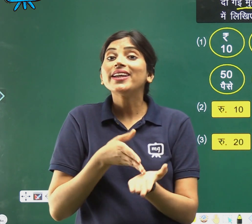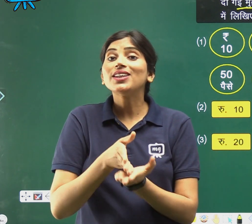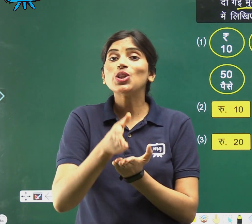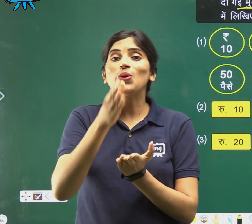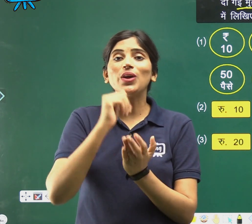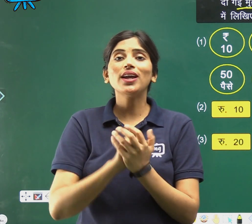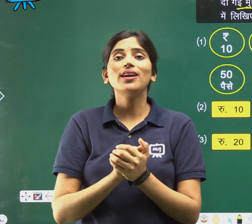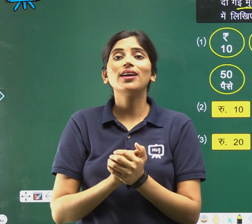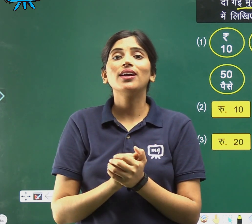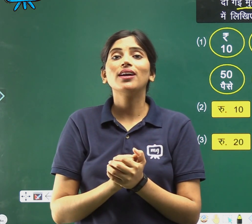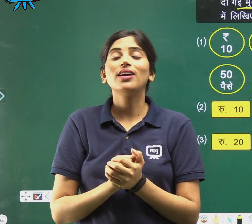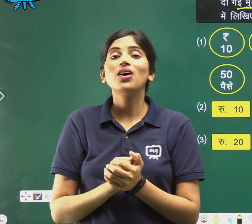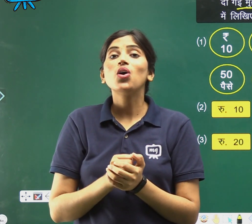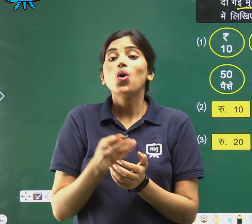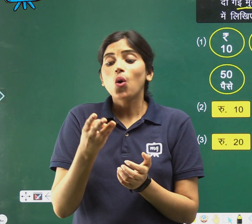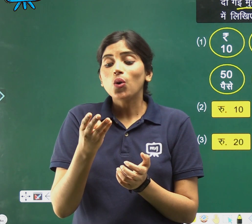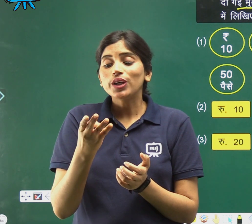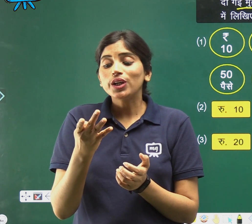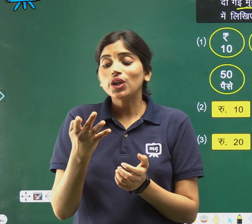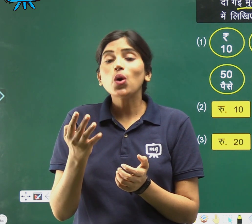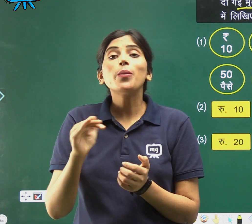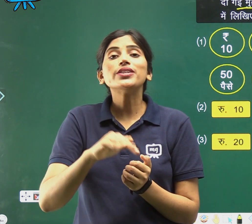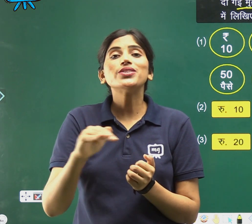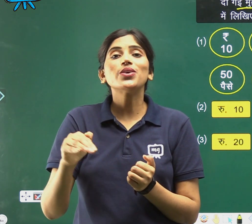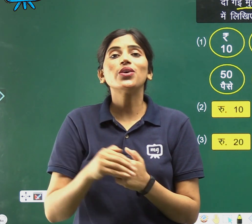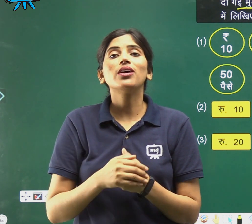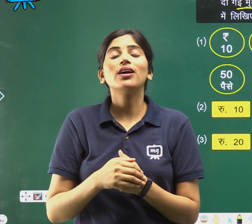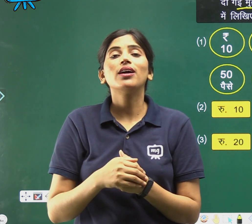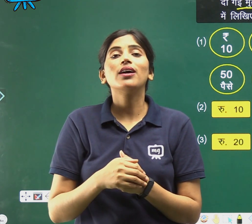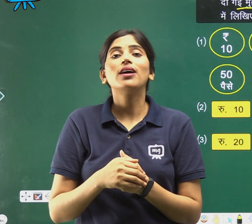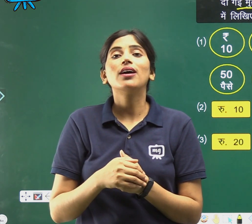हुए? गिनो बच्चों।